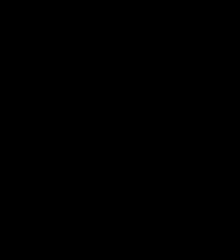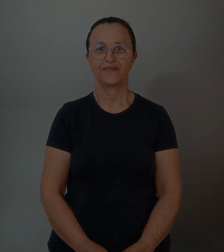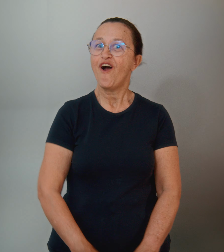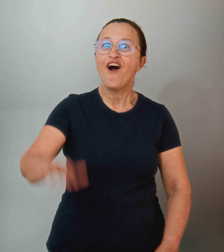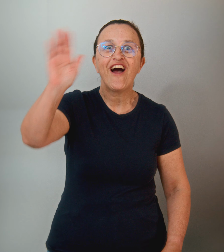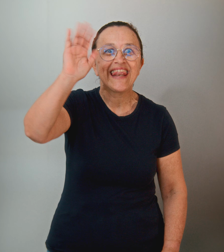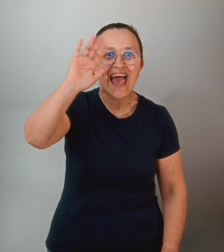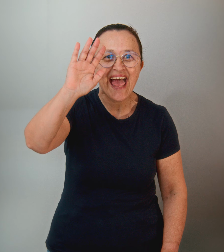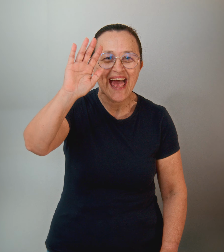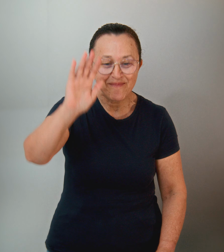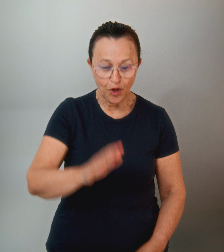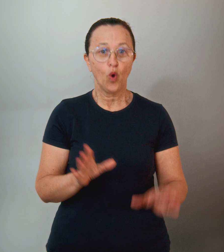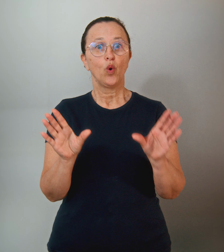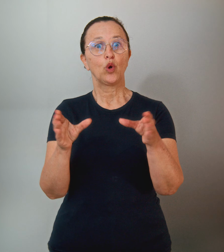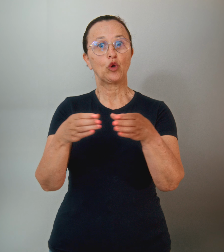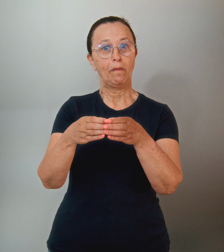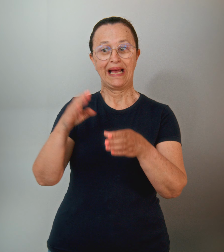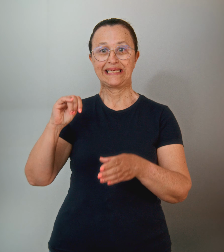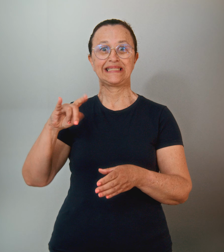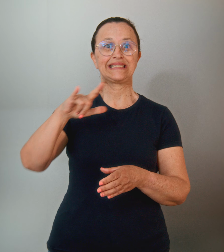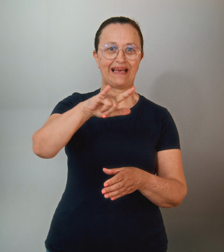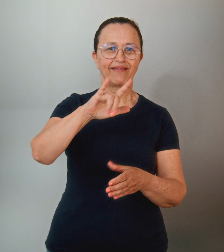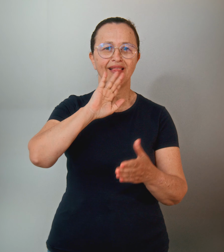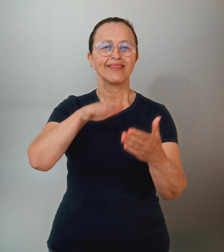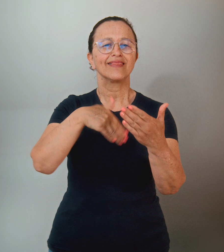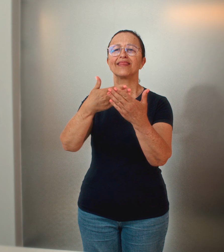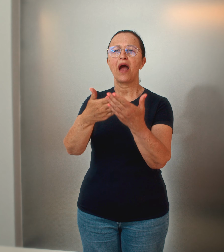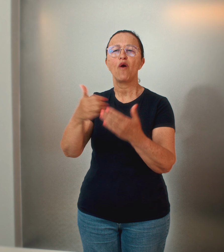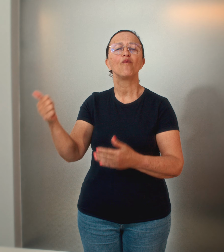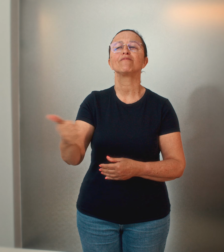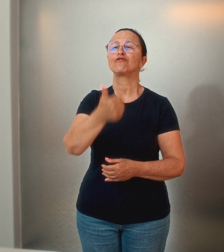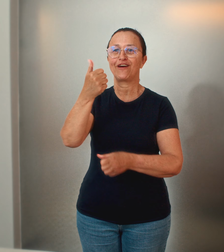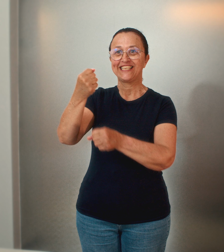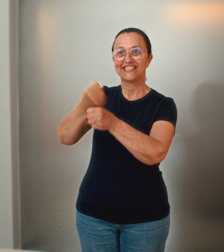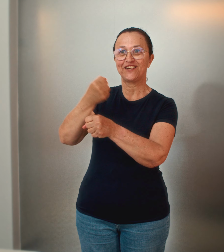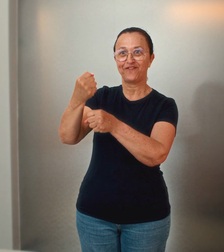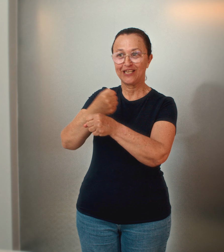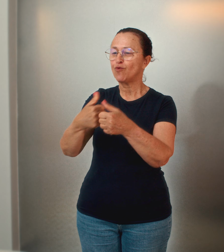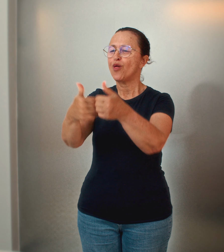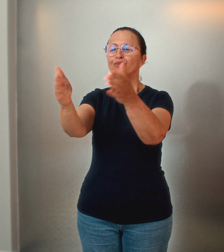Olá! O Grupo SATA pretende prestar o melhor serviço a todos os seus passageiros.